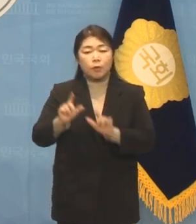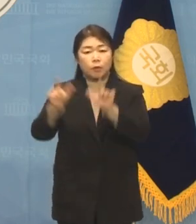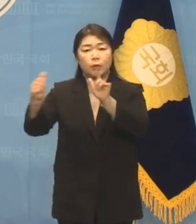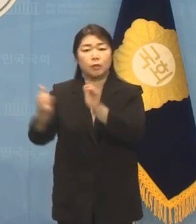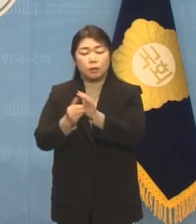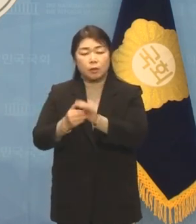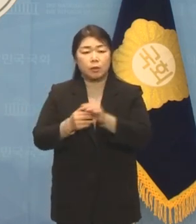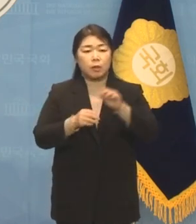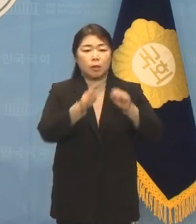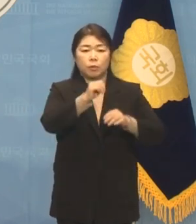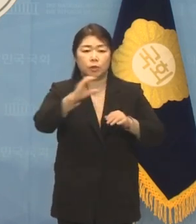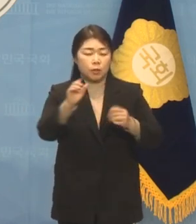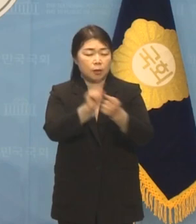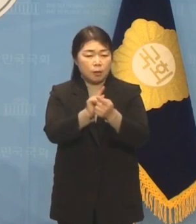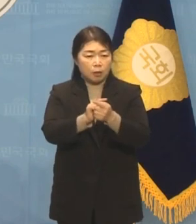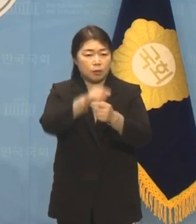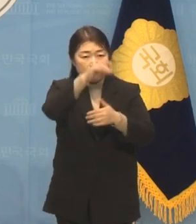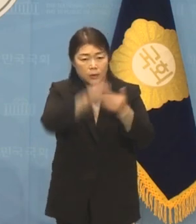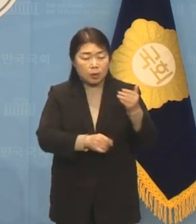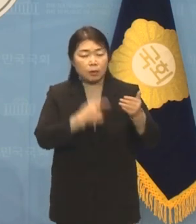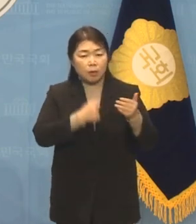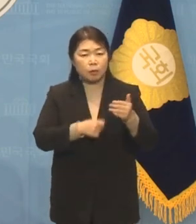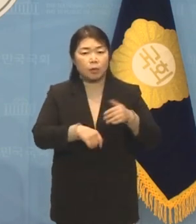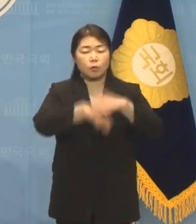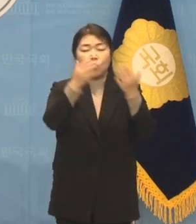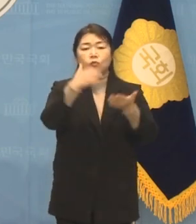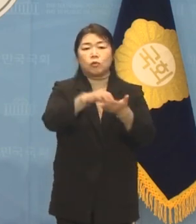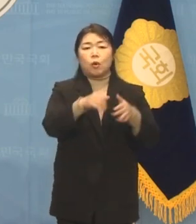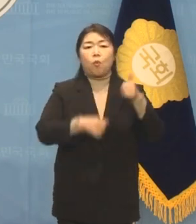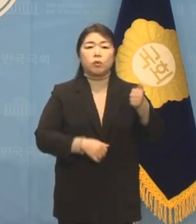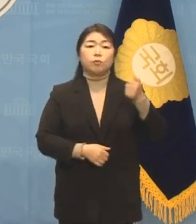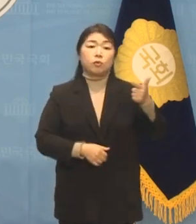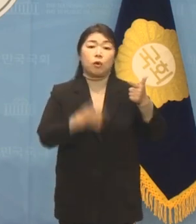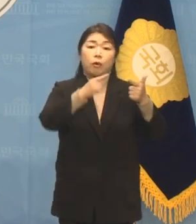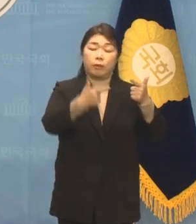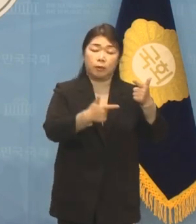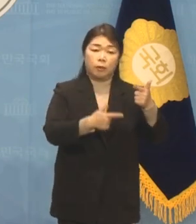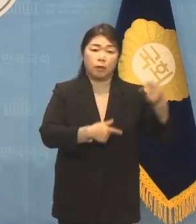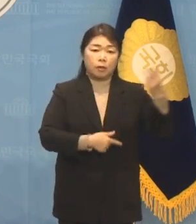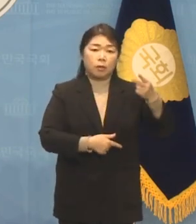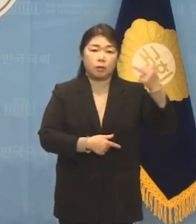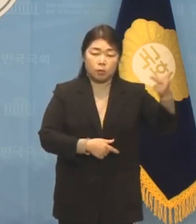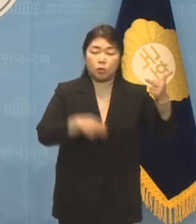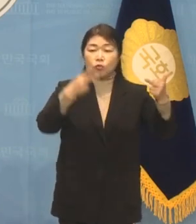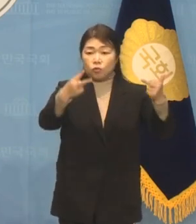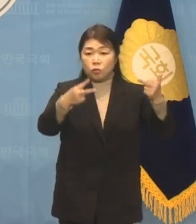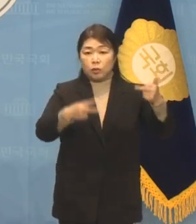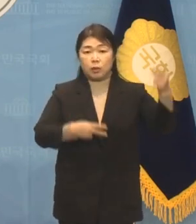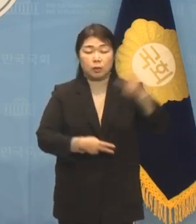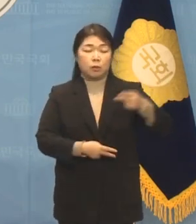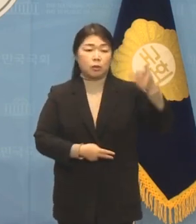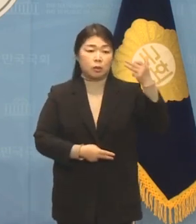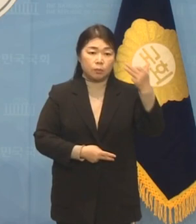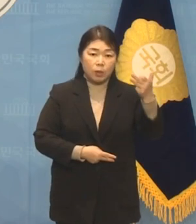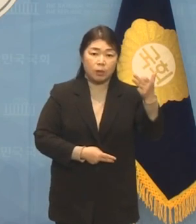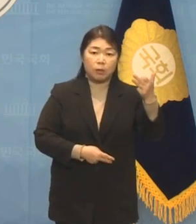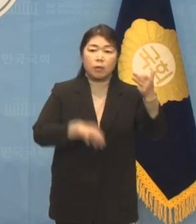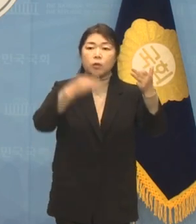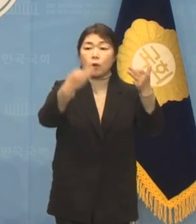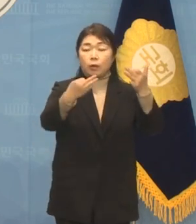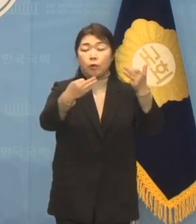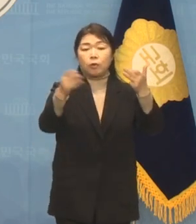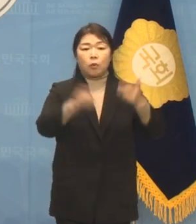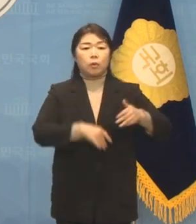2023년까지 MBC를 대상으로 진행한 총 56건, 2017년 2건, 2018년